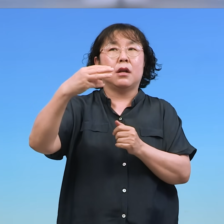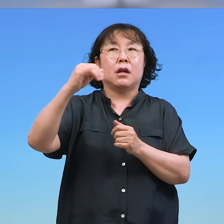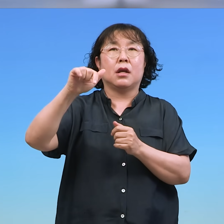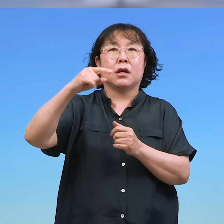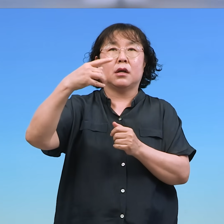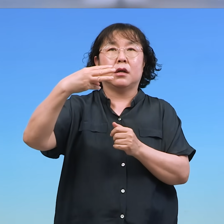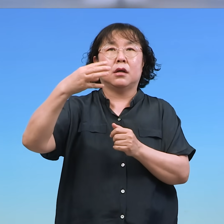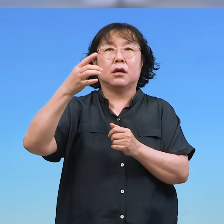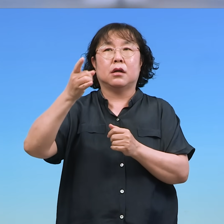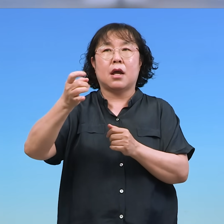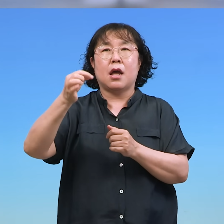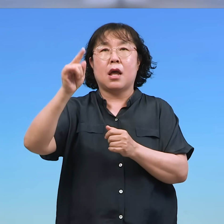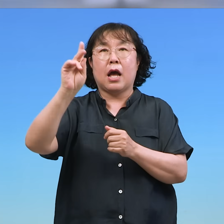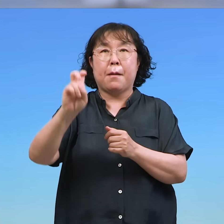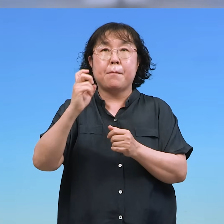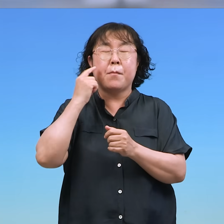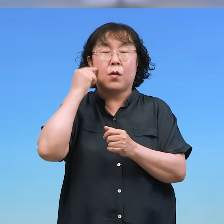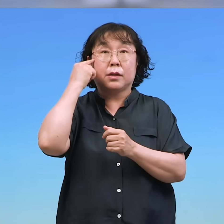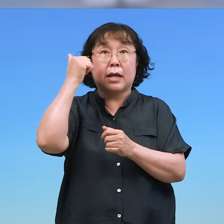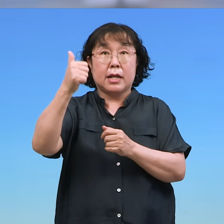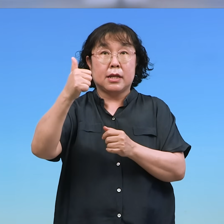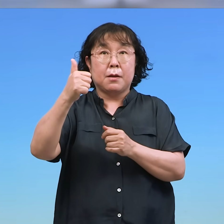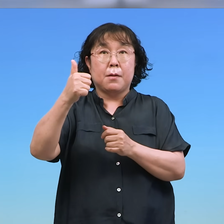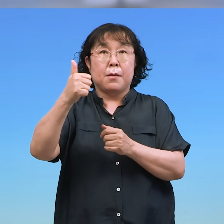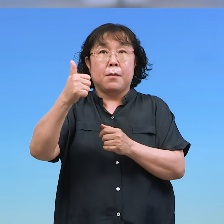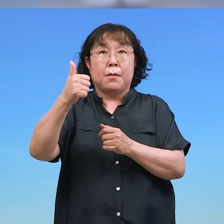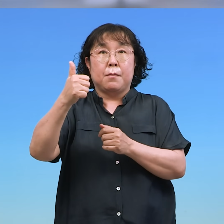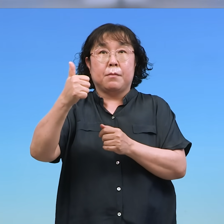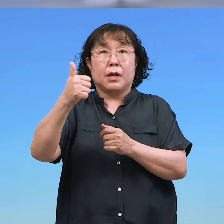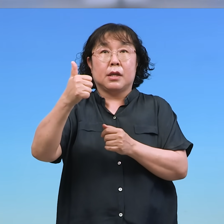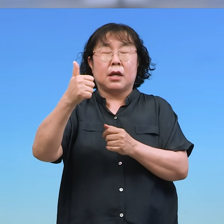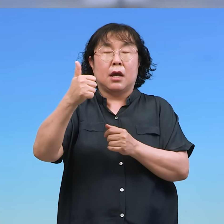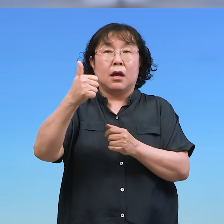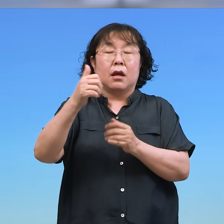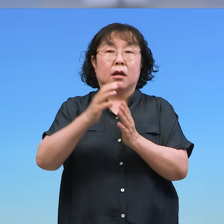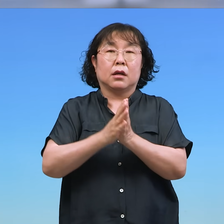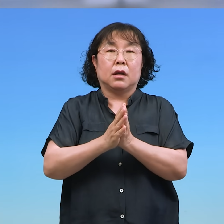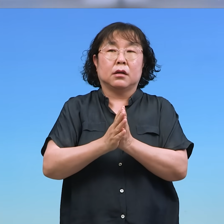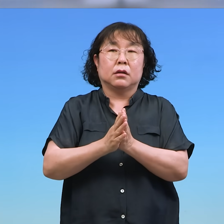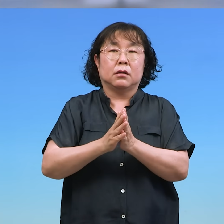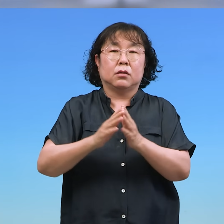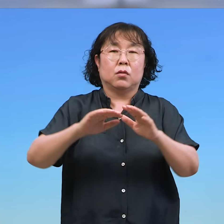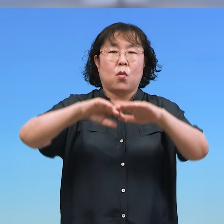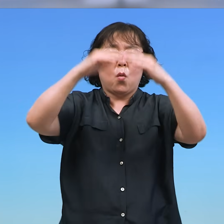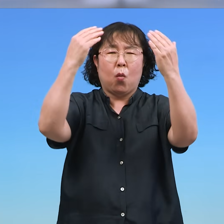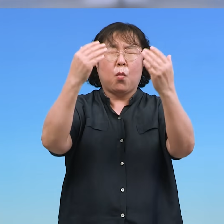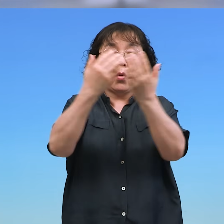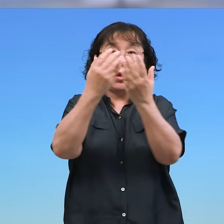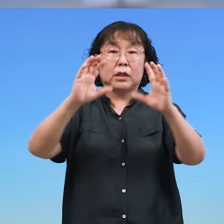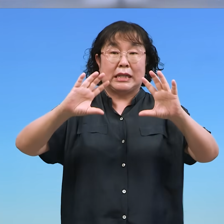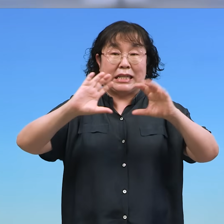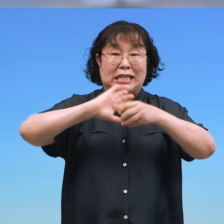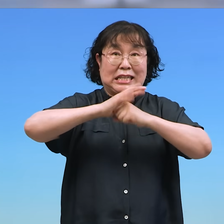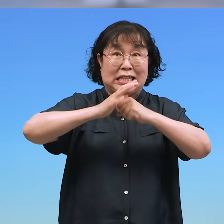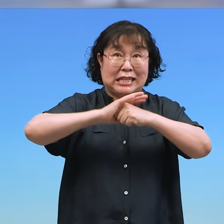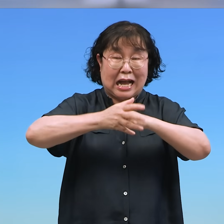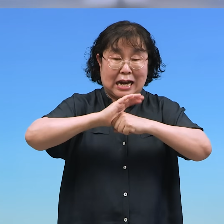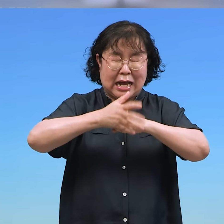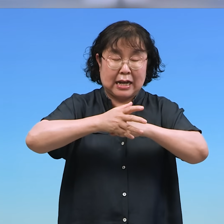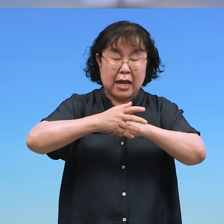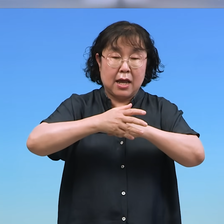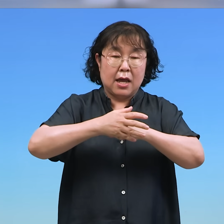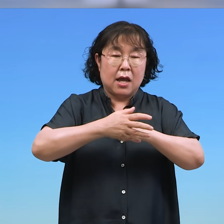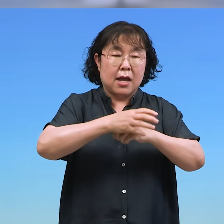하던 그때에 이제 오늘도 제가 설교하기 전에 우리 찬양대가 나와서 찬양으로